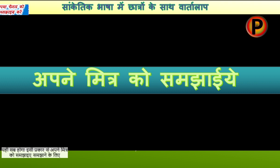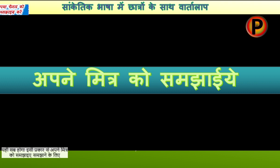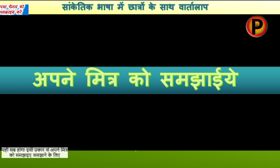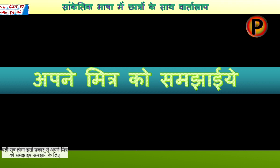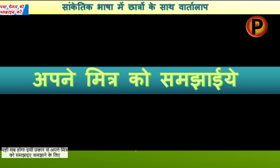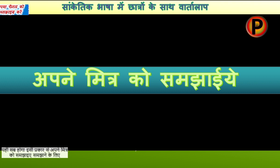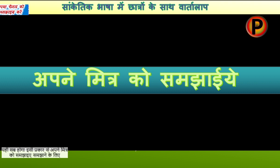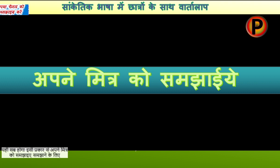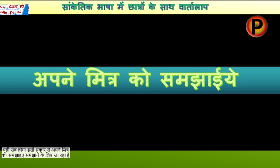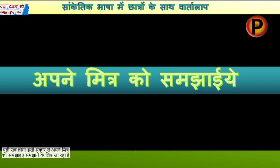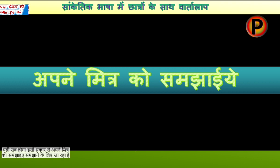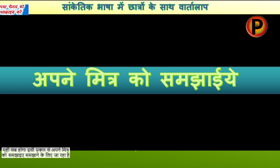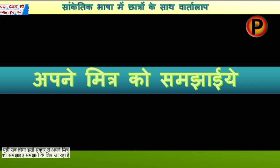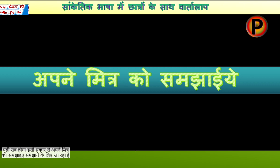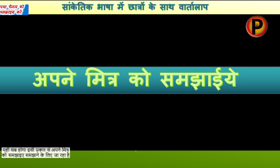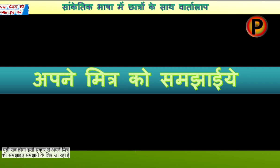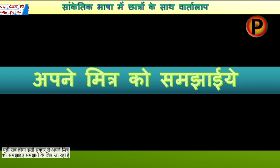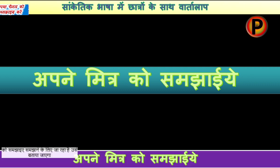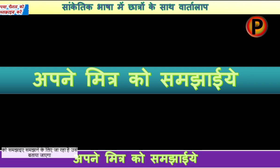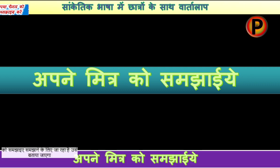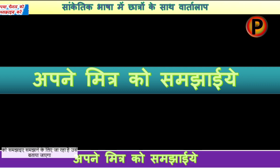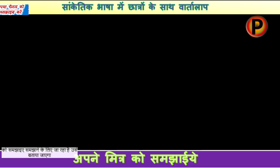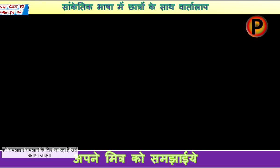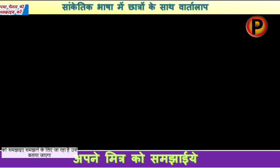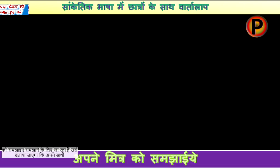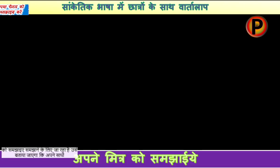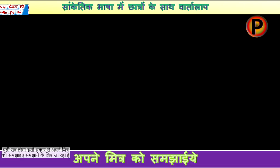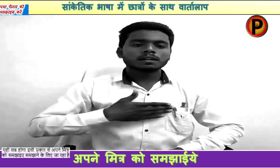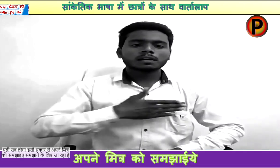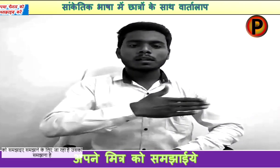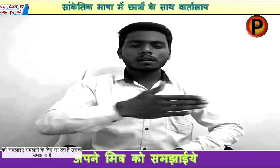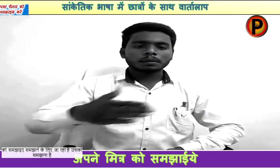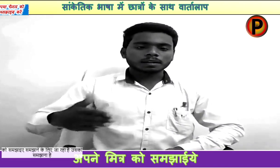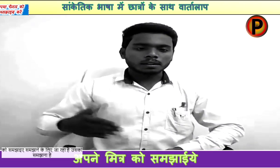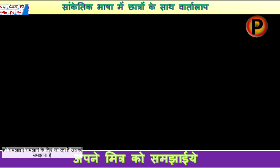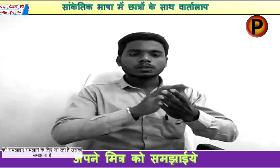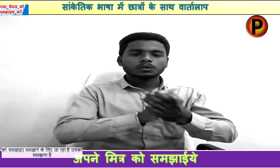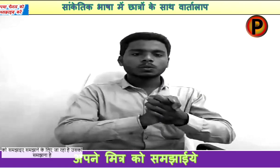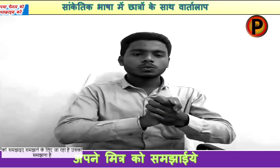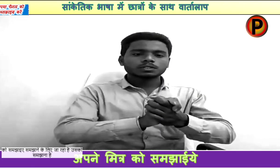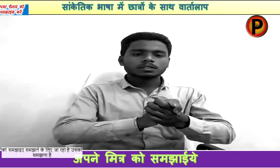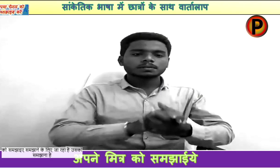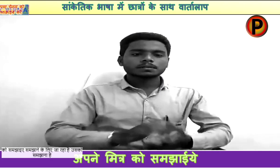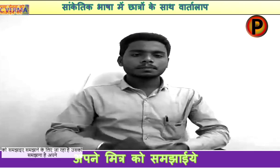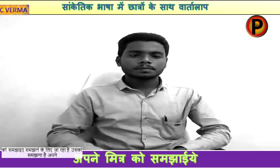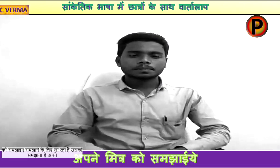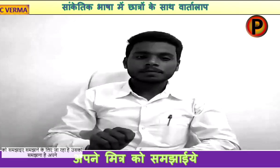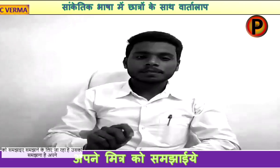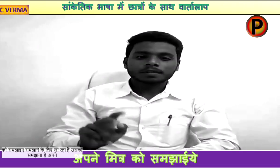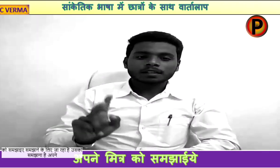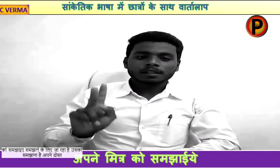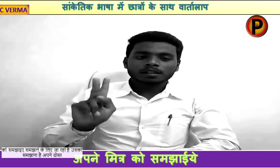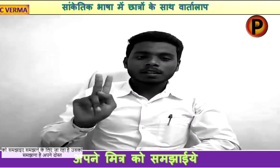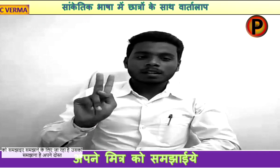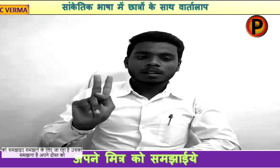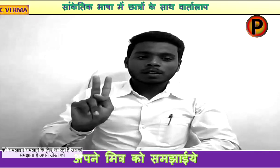उसे बताया जाएगा कि अपने साथी मित्र को समझाना है, अपने दोस्त को